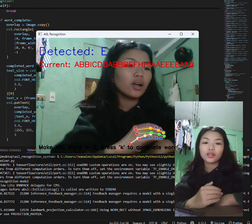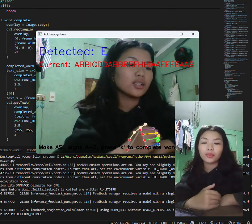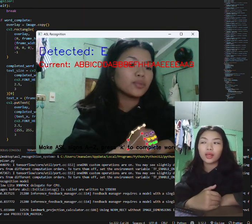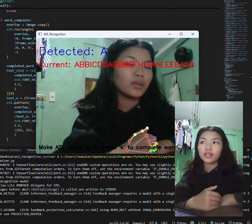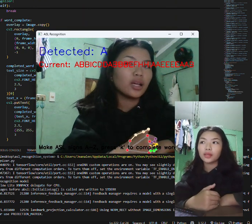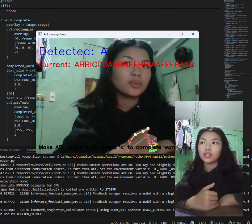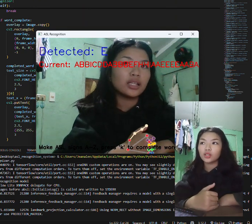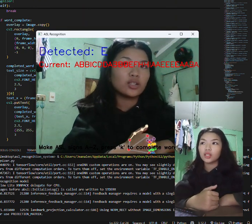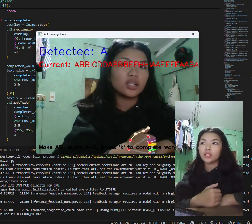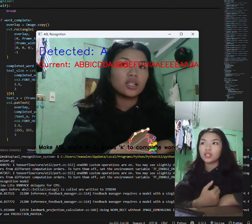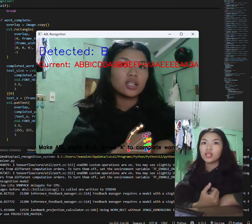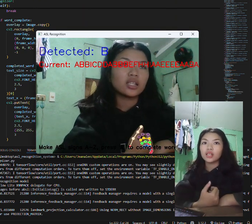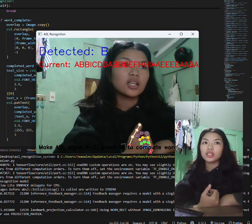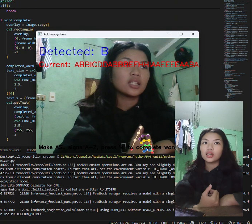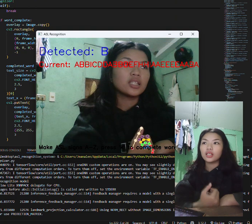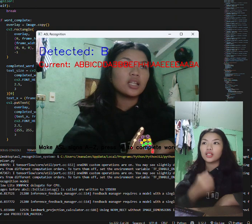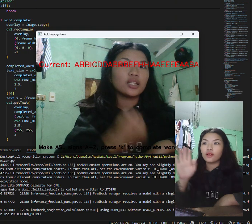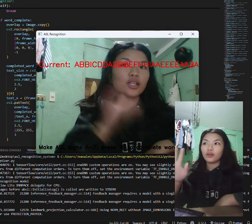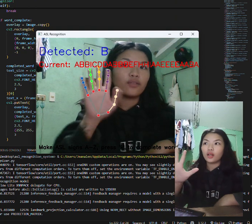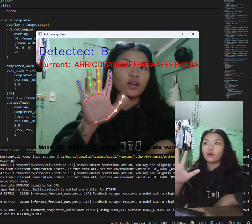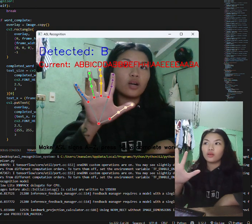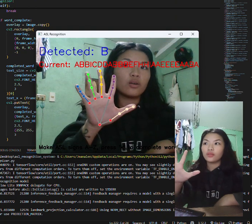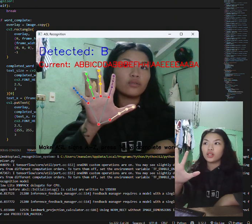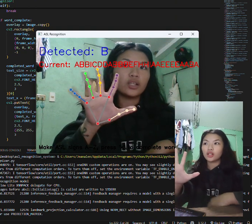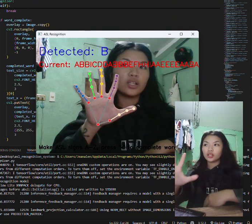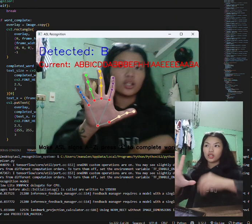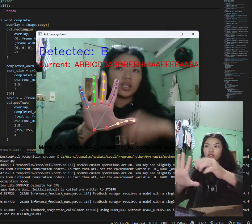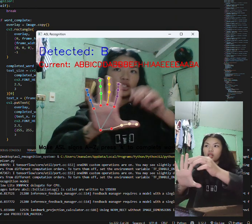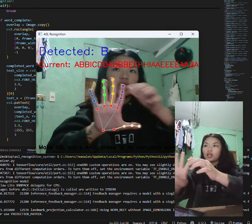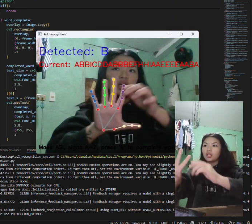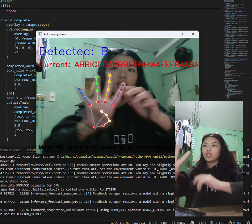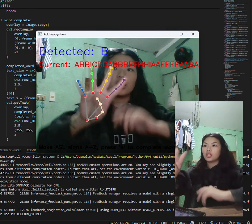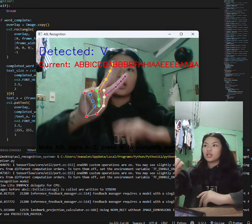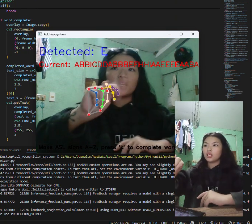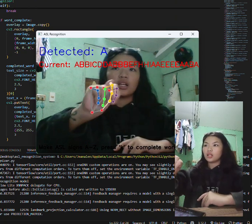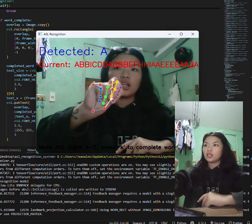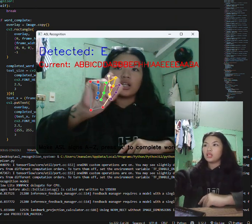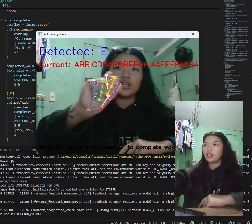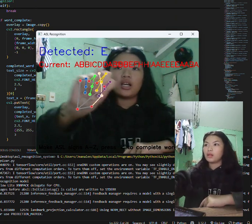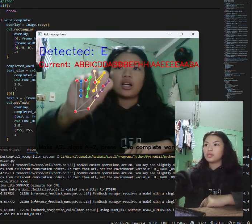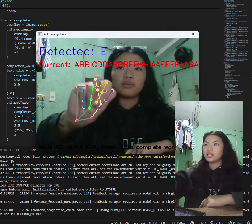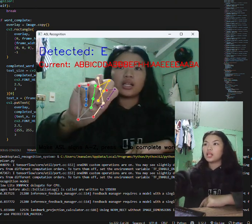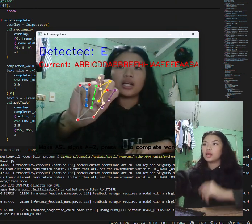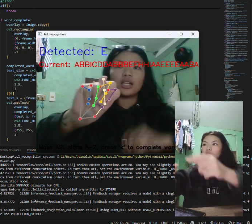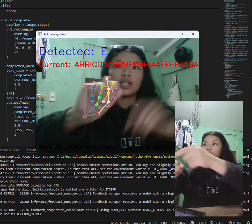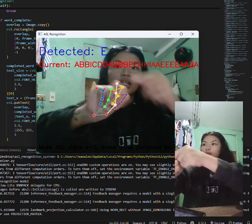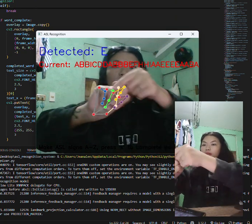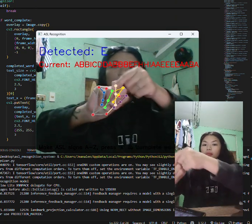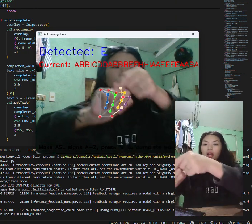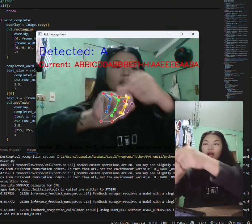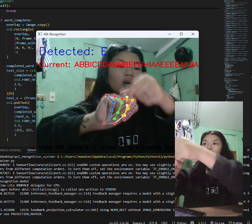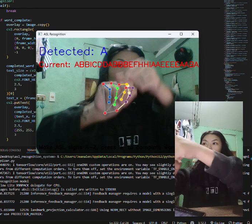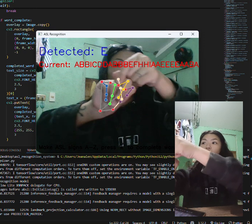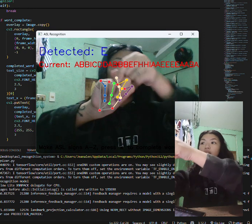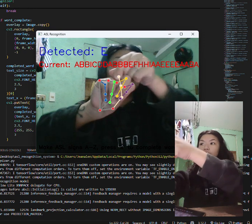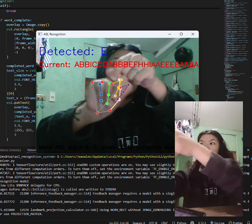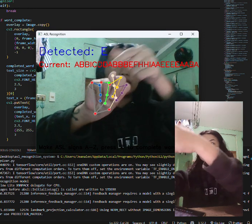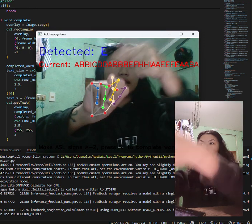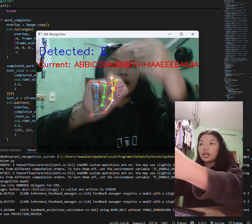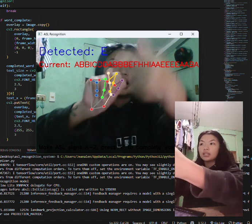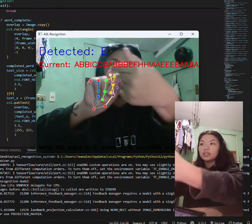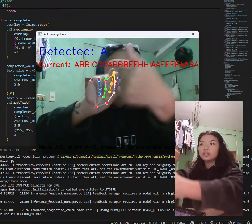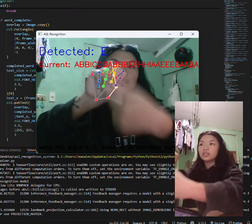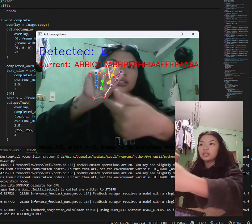ang explanation ini is, dili enough ang ako ang finger, dili siya, sa gana, dili